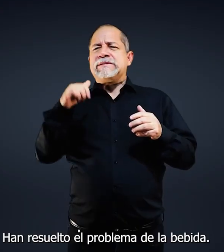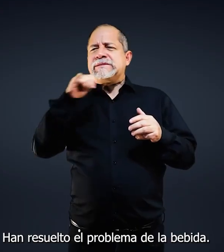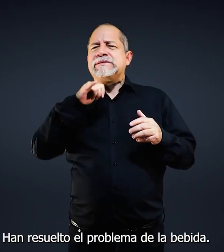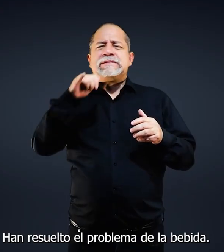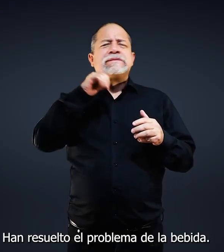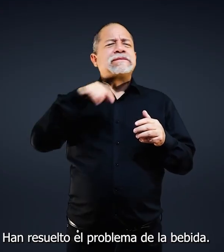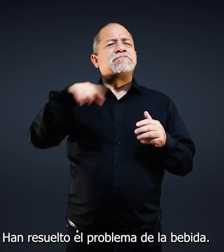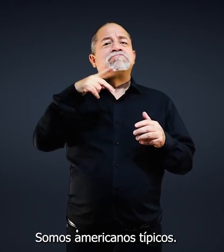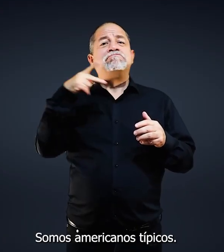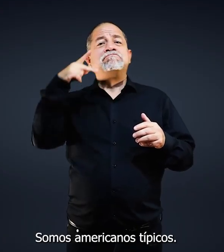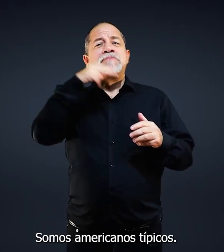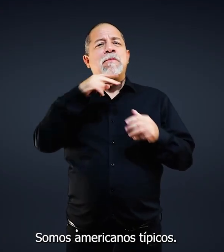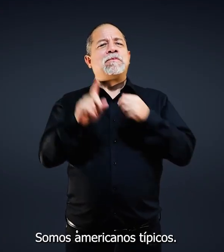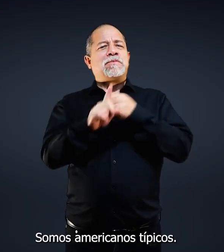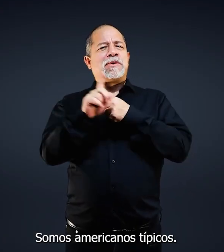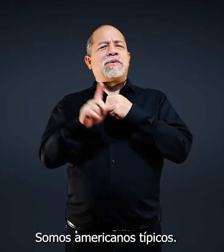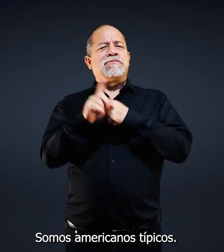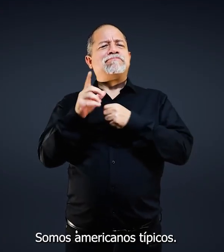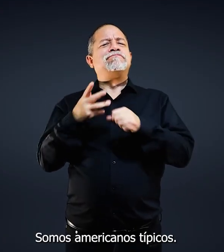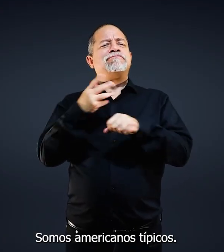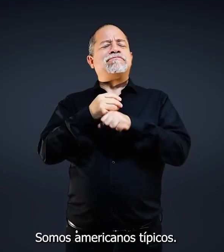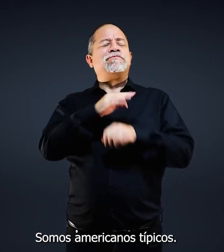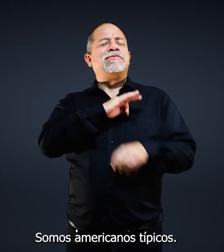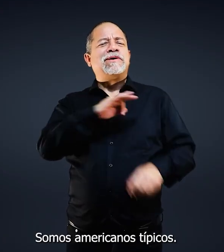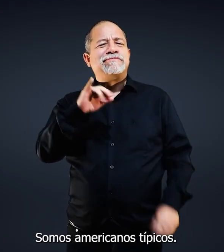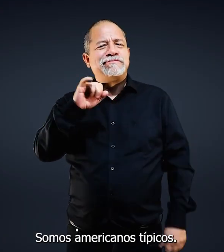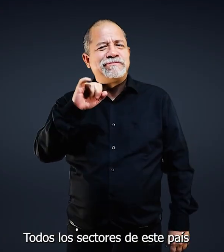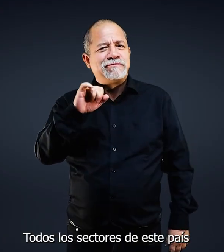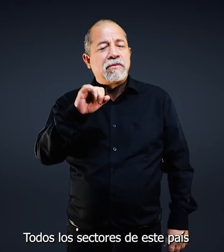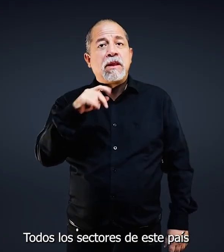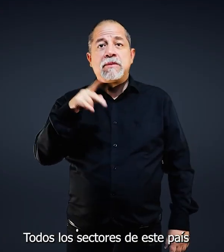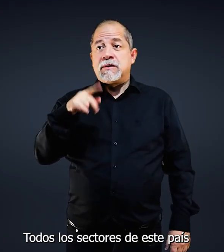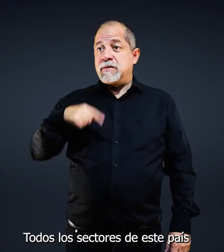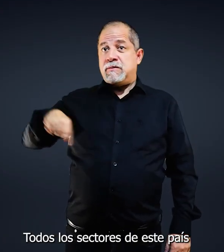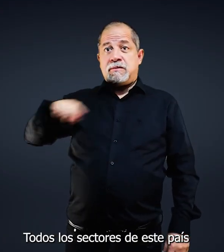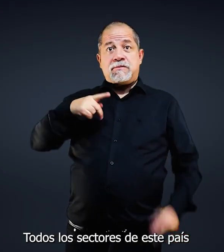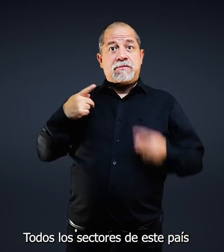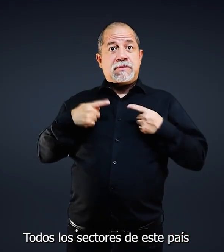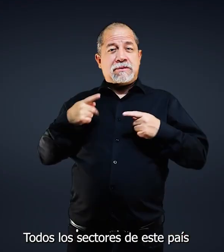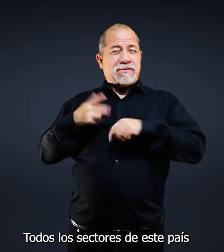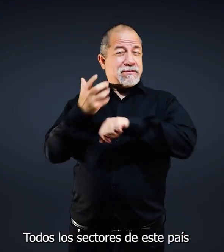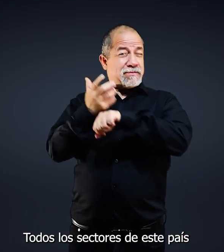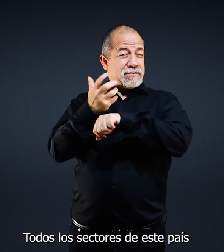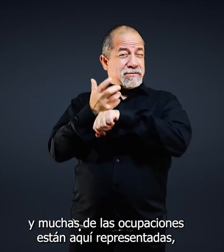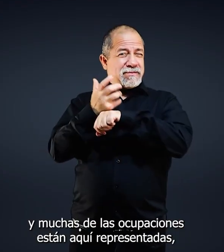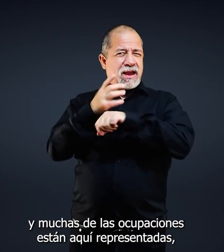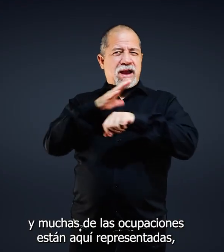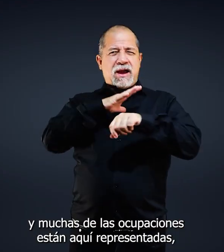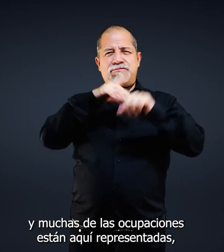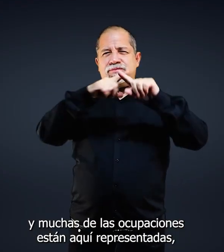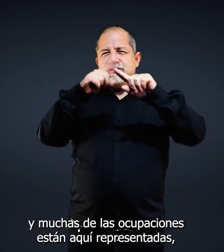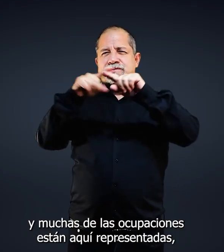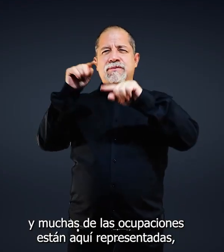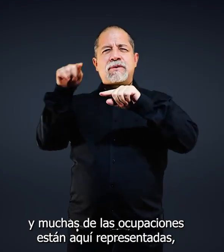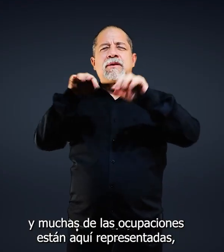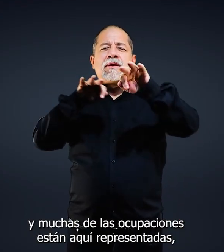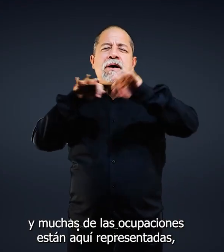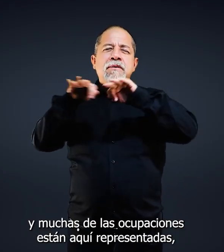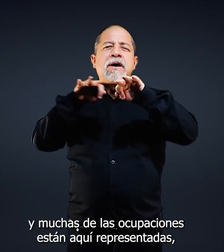bebida. Somos americanos típicos. Todos los sectores de este país y muchas de las ocupaciones